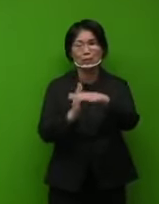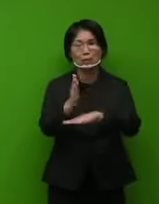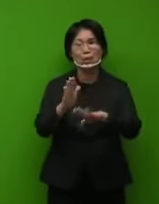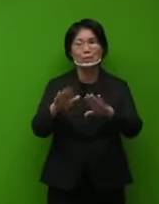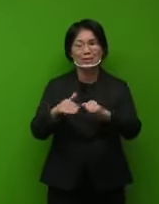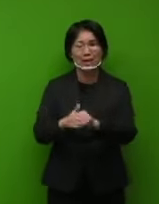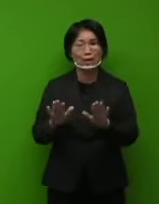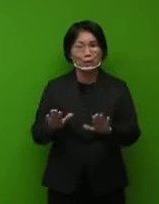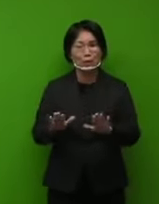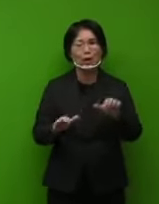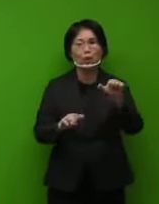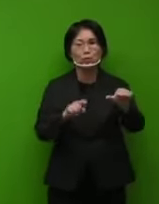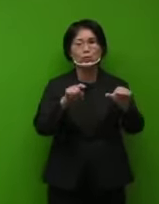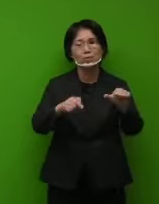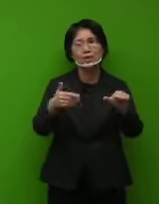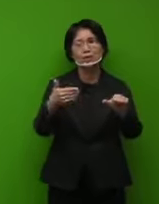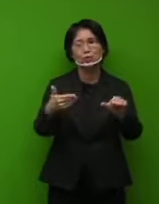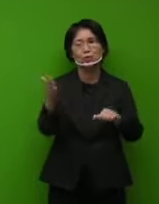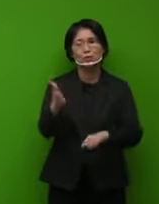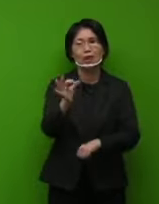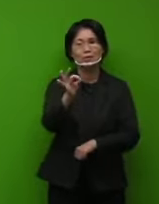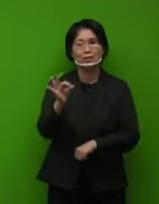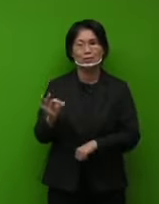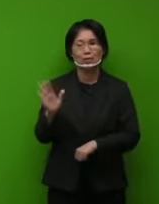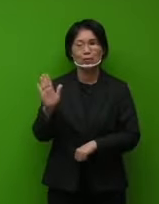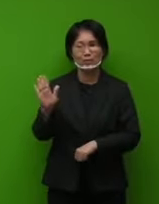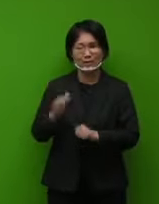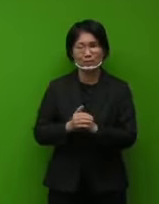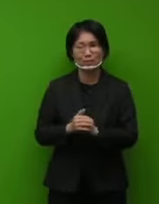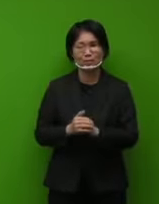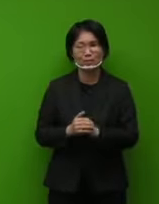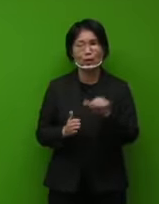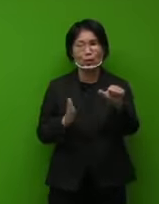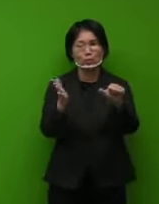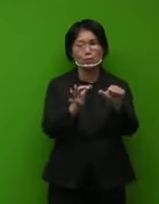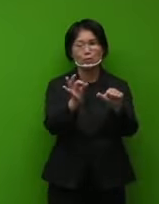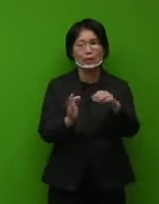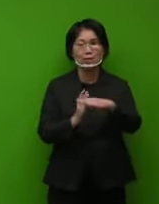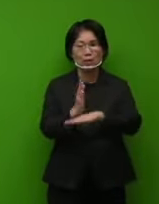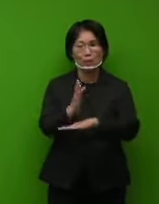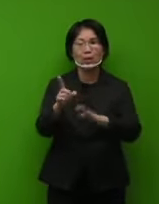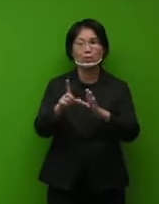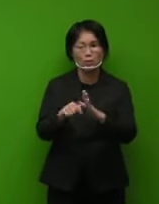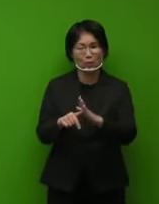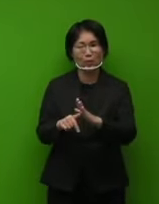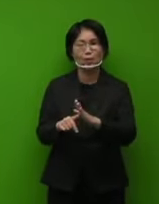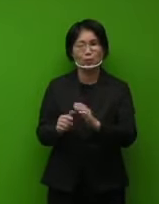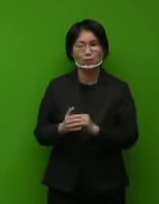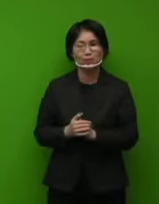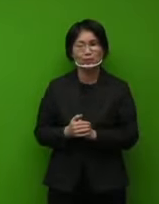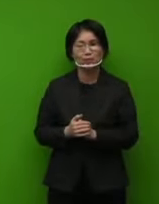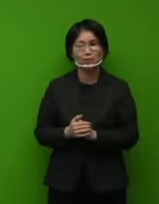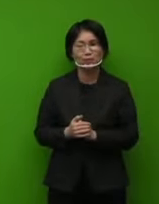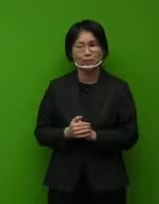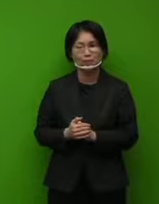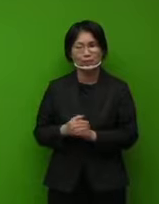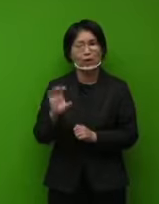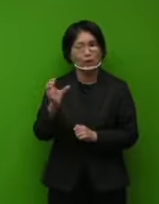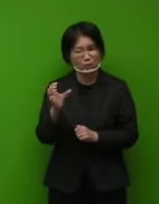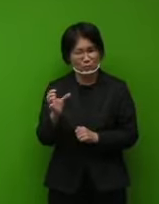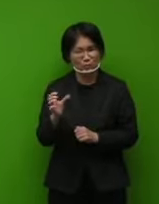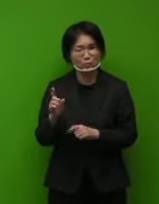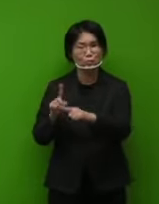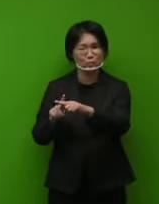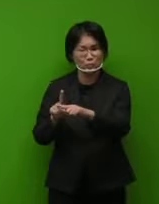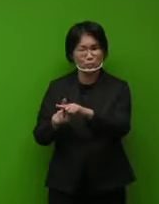日ですね、50.9% ということです。50% を超えると、以前から申し上げてますように、救急の